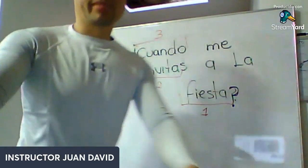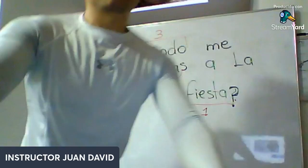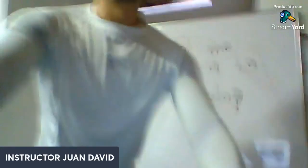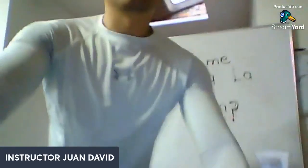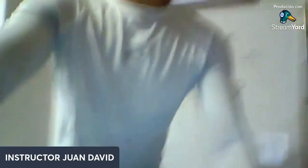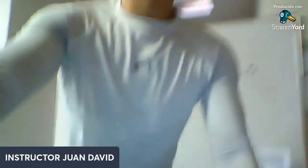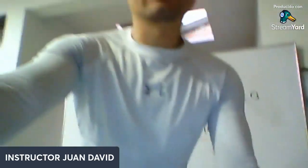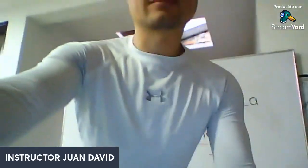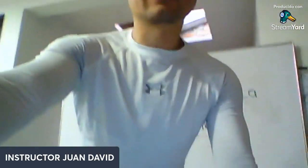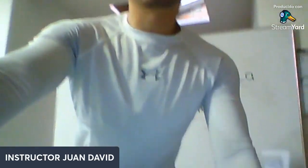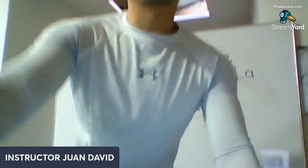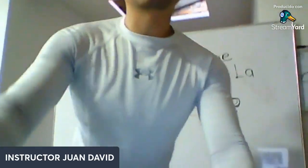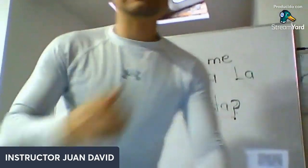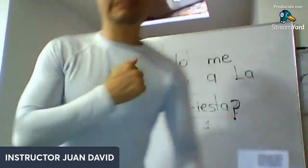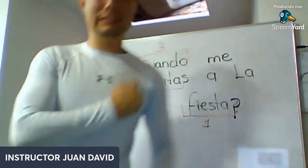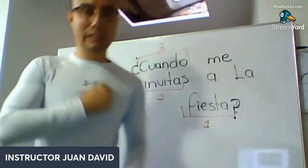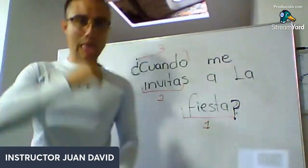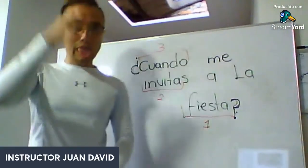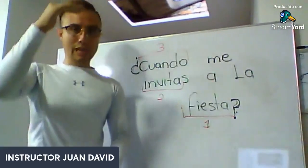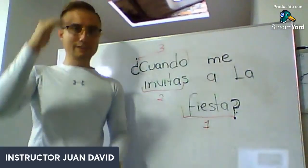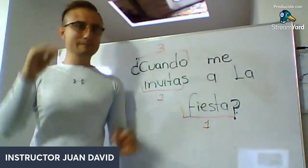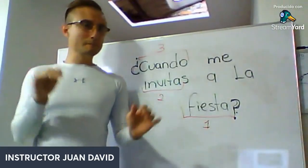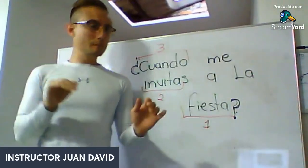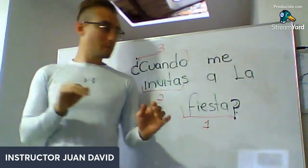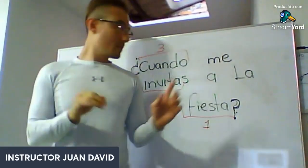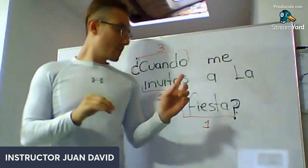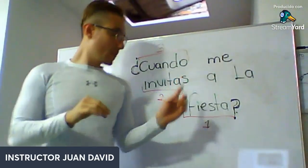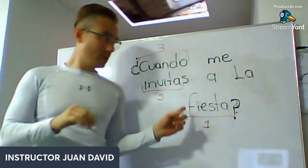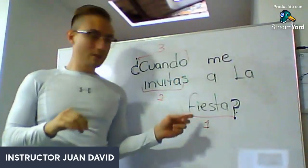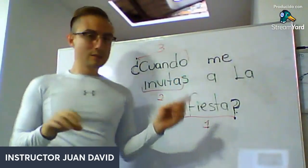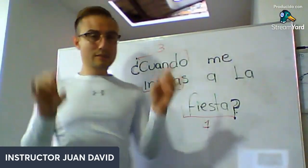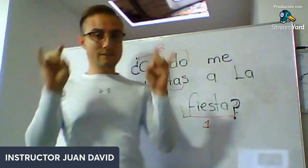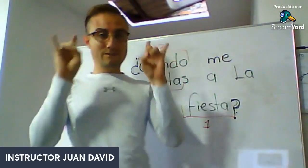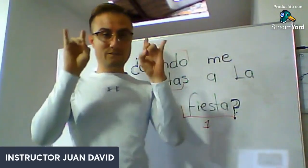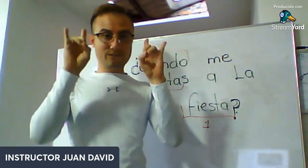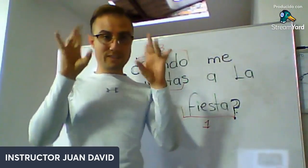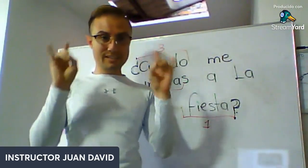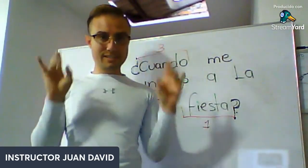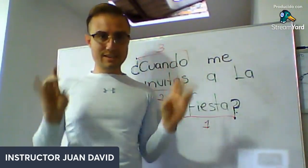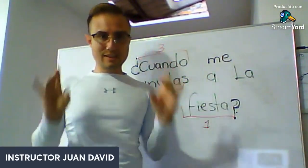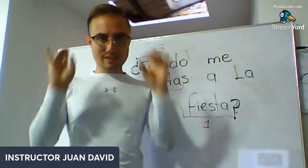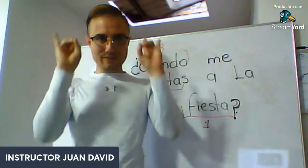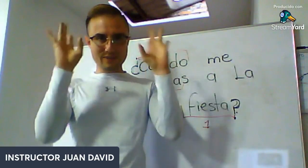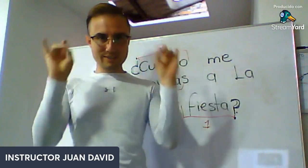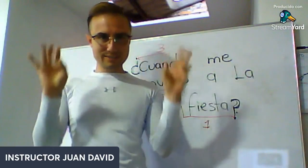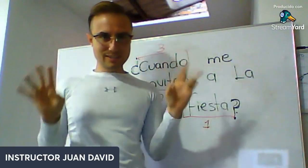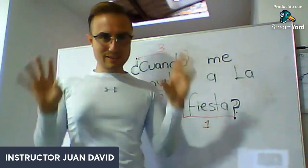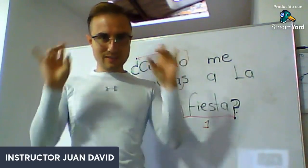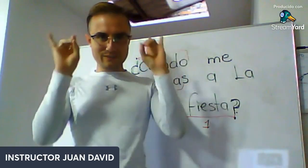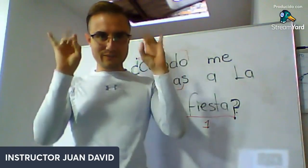primero con fiesta qué pena que tengo que subir la cámara entonces fiesta